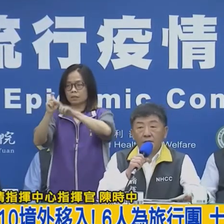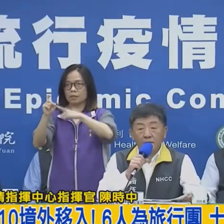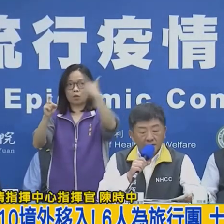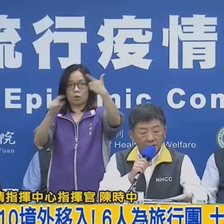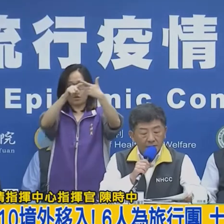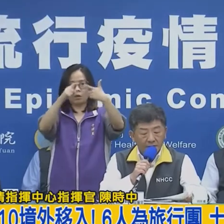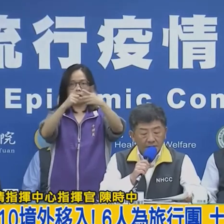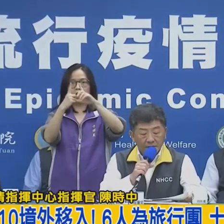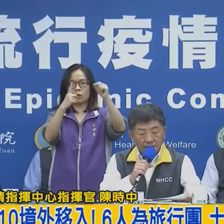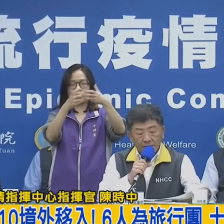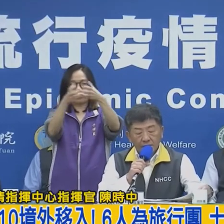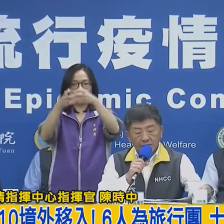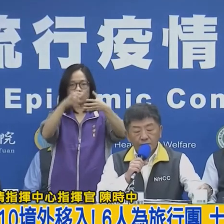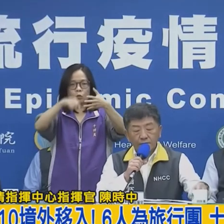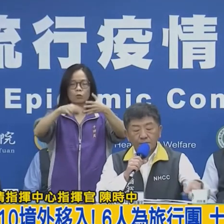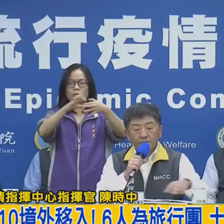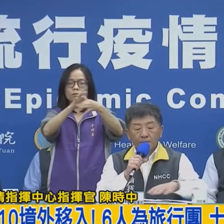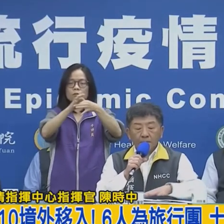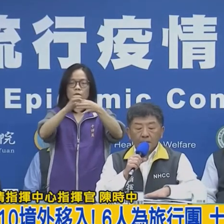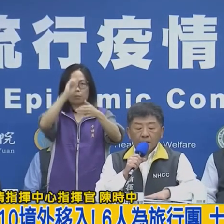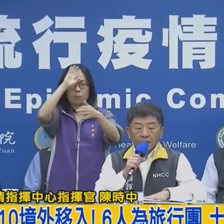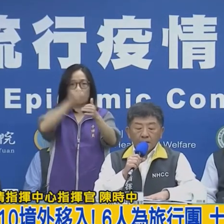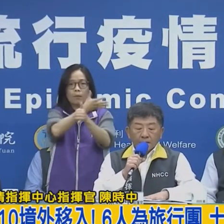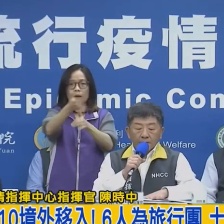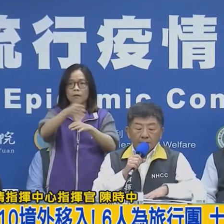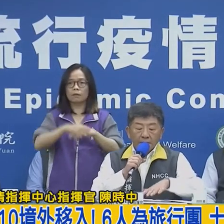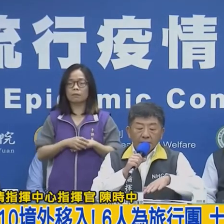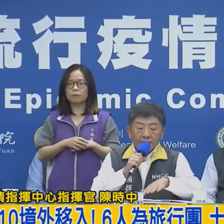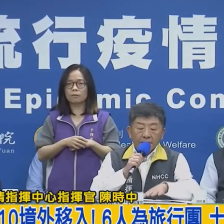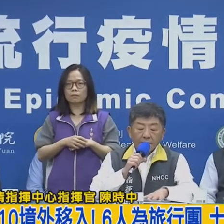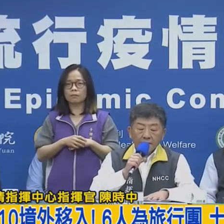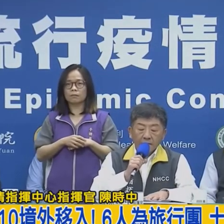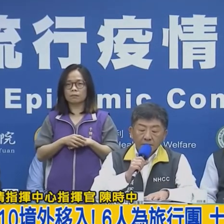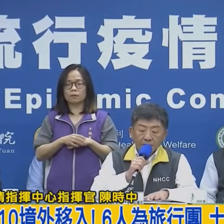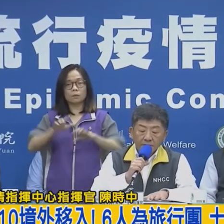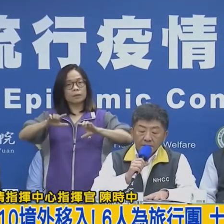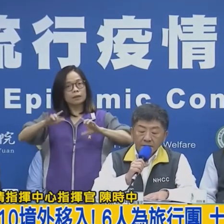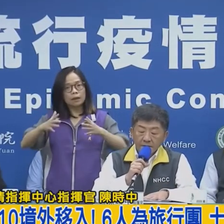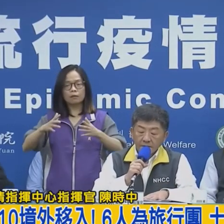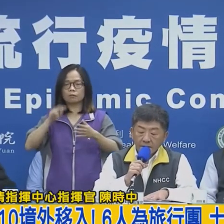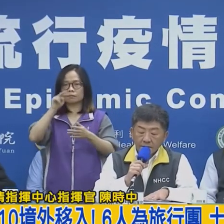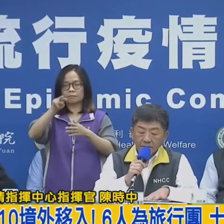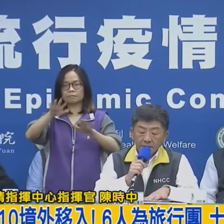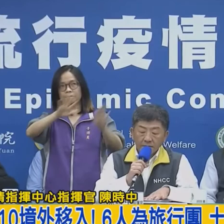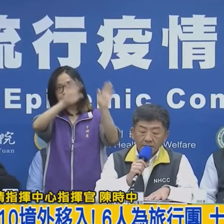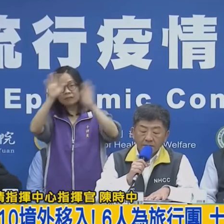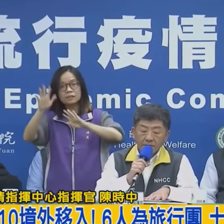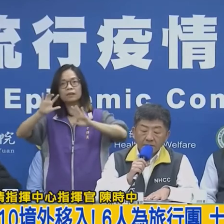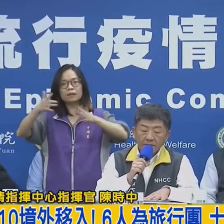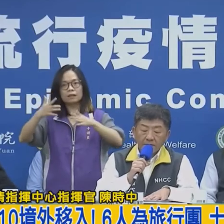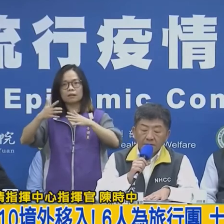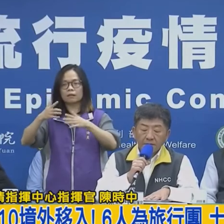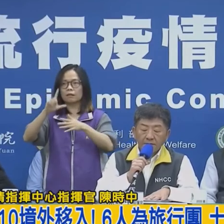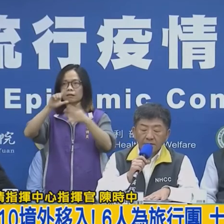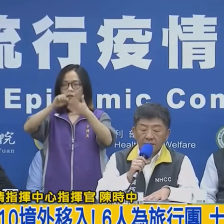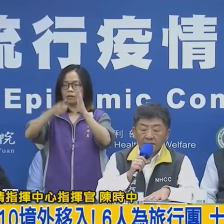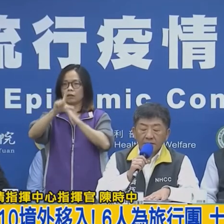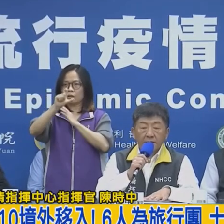团 相关的一个团聚。那我们大概可以看到，我们今天大概从